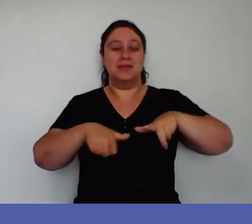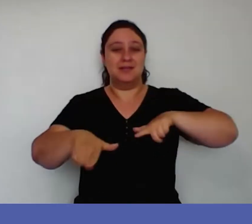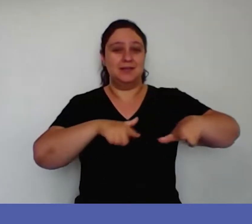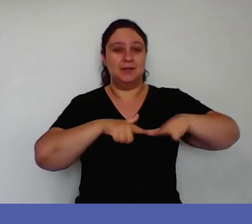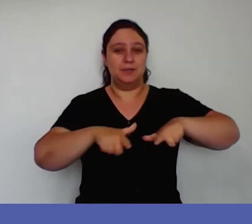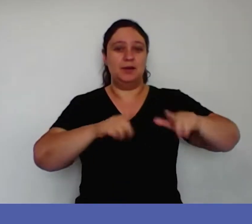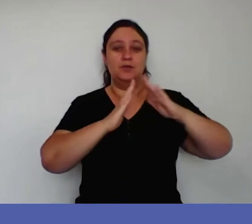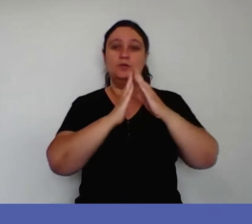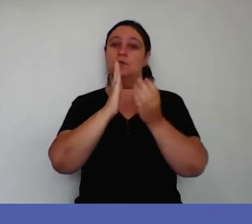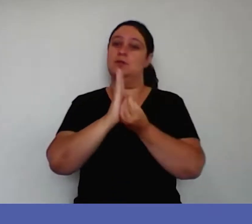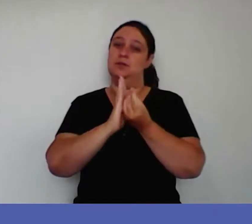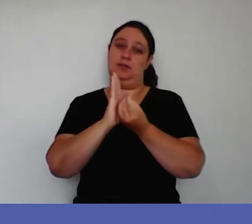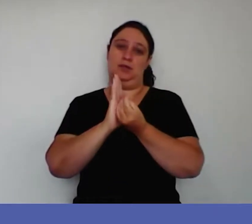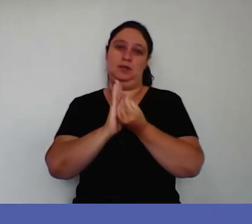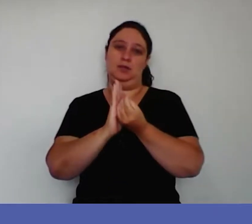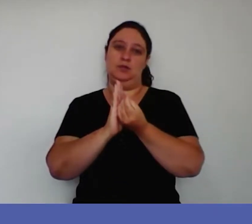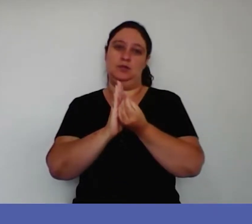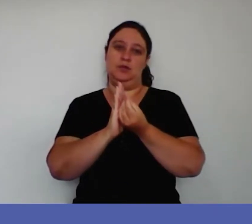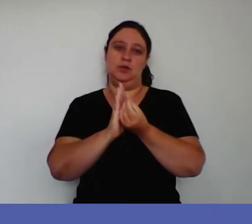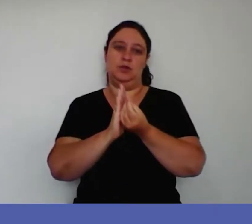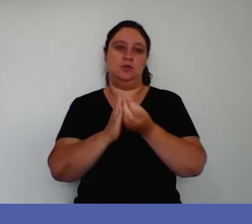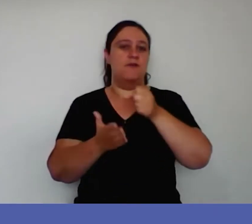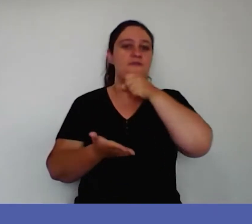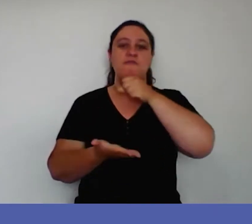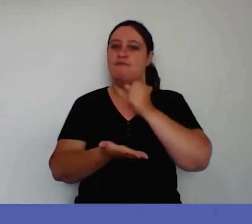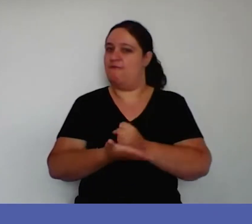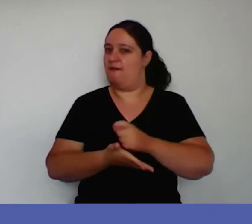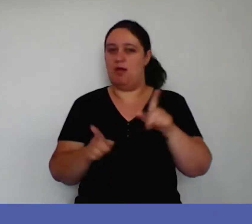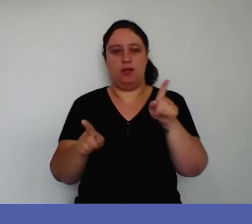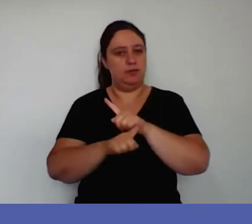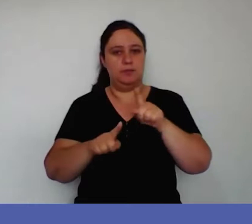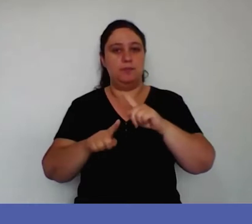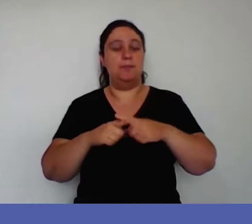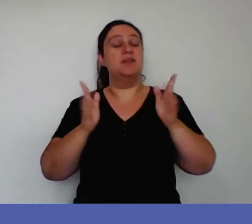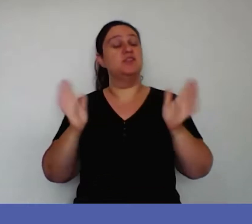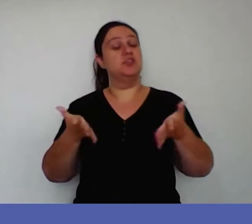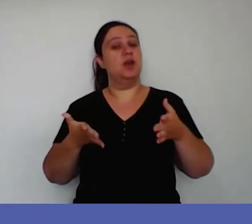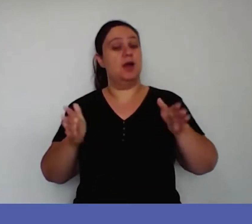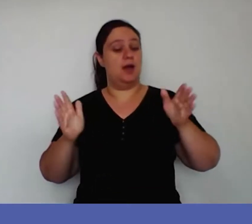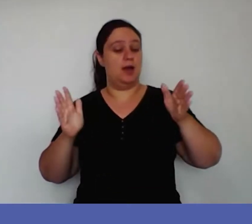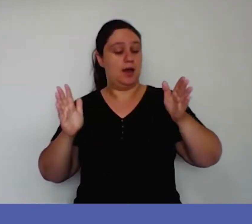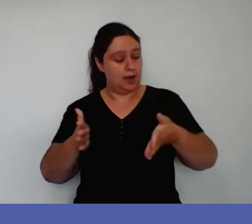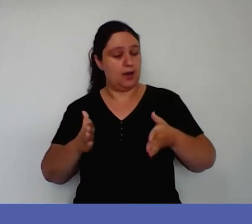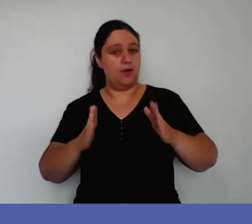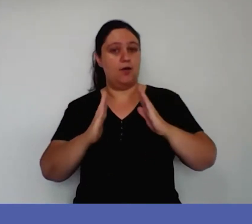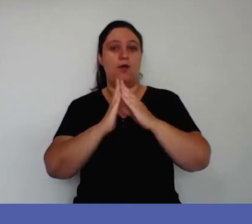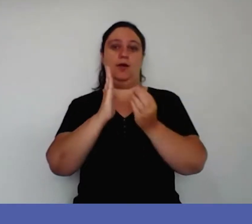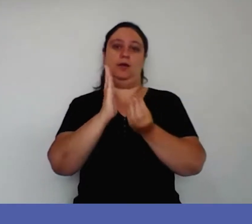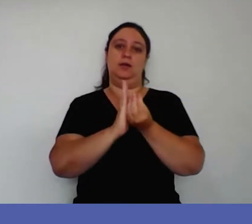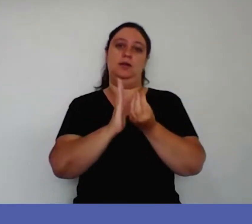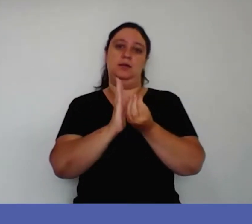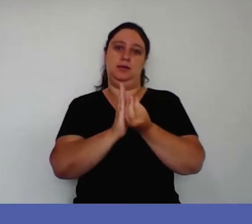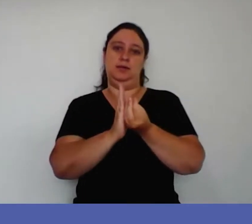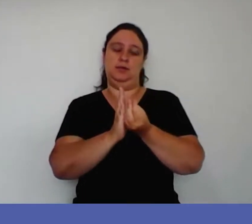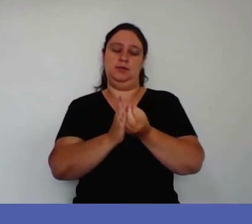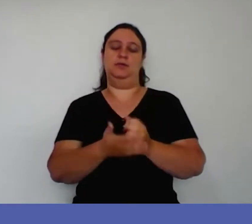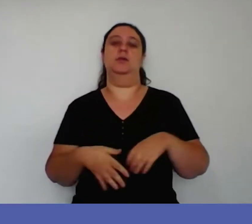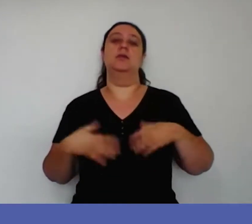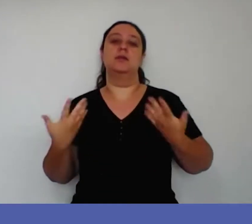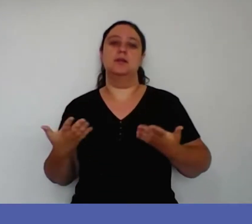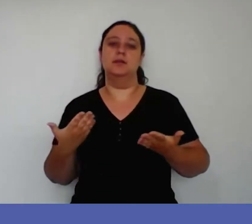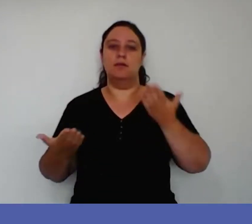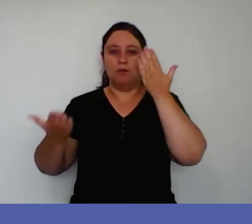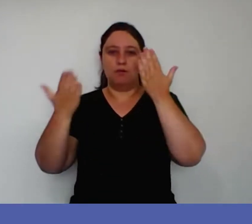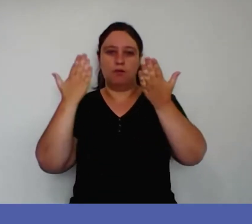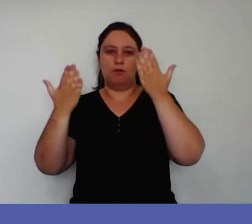mais da era do Velho Testamento, aqui da era da igreja. Irmãos, ele compara a